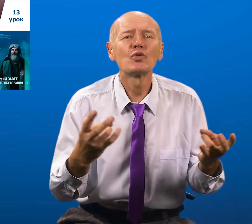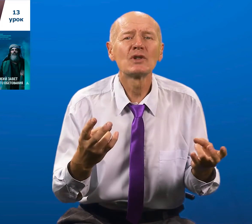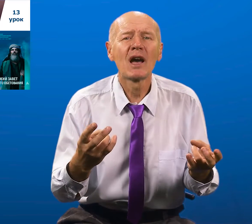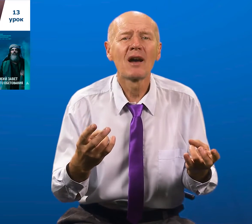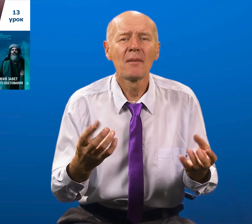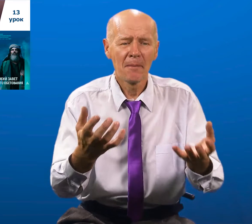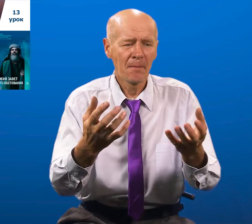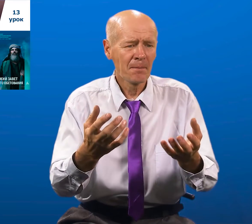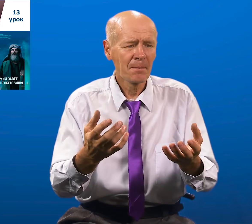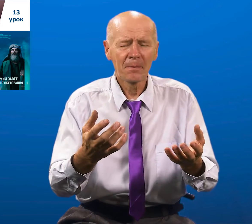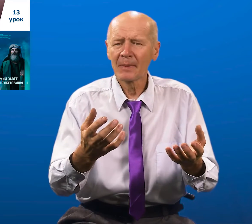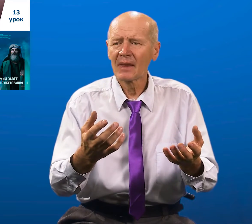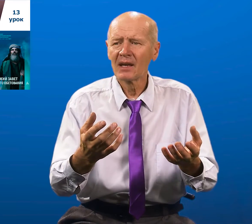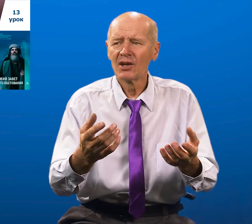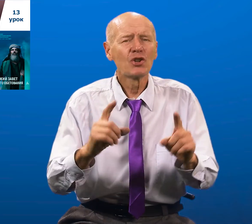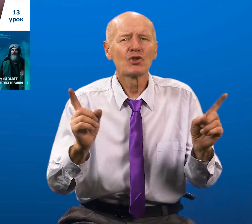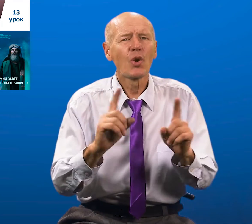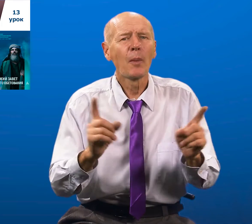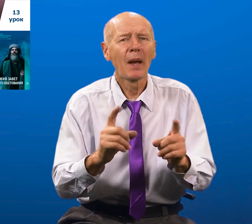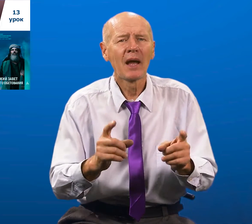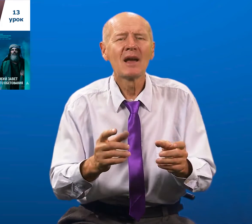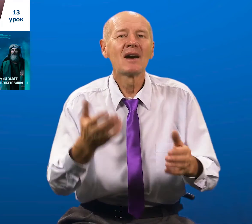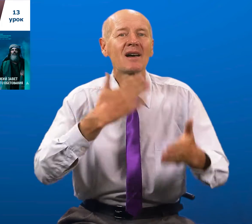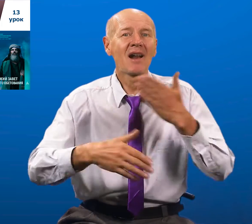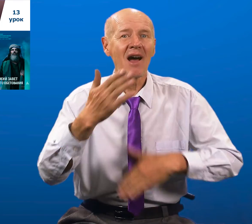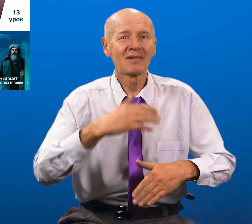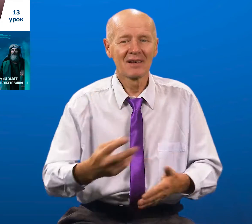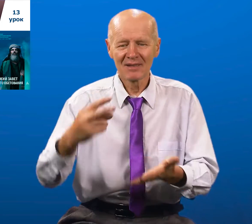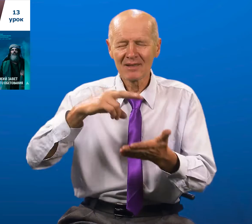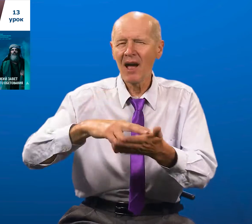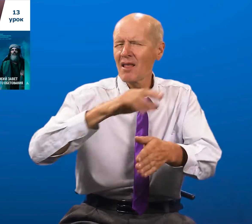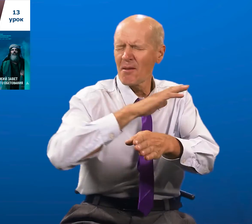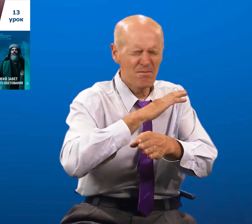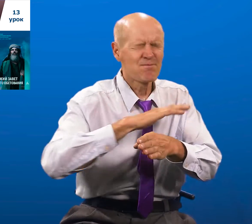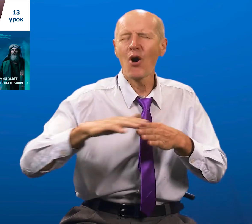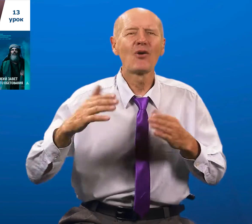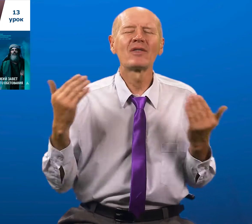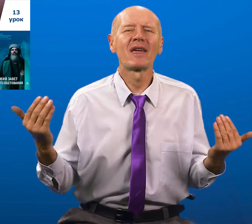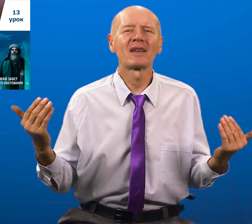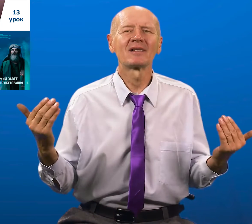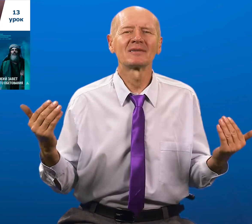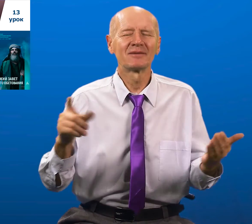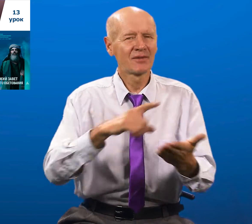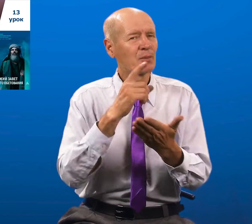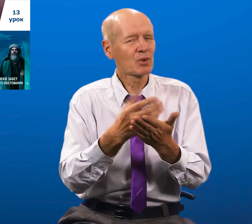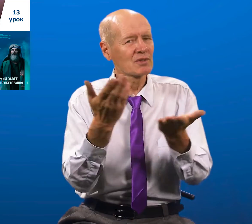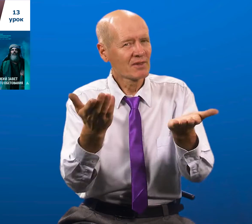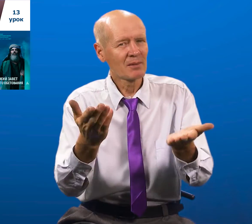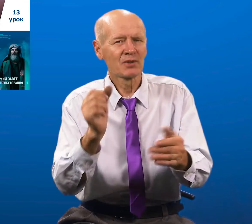предпринять, чтобы наша радость от полученных обетований Завета стала полноценной?